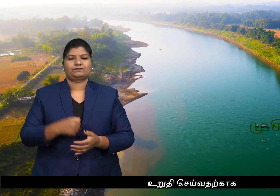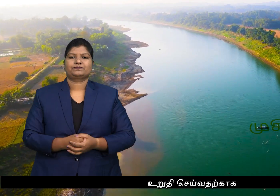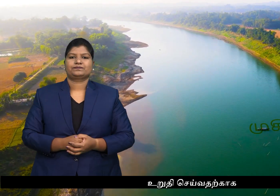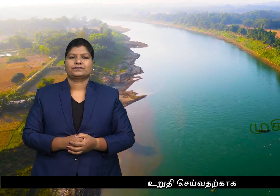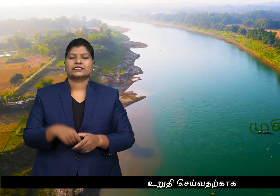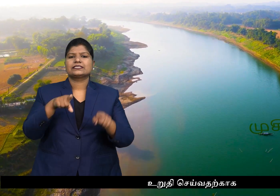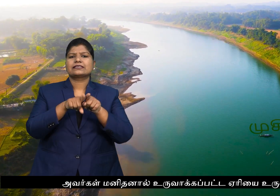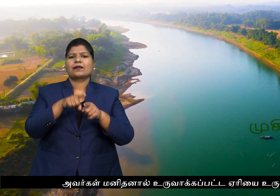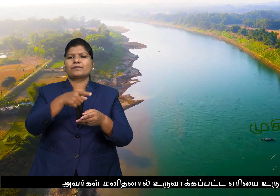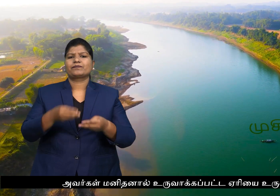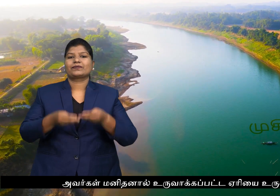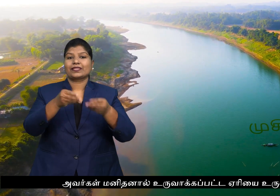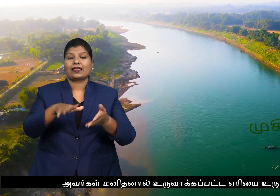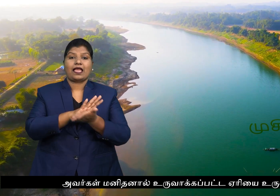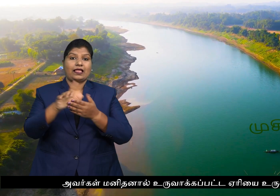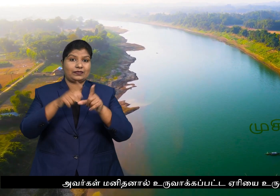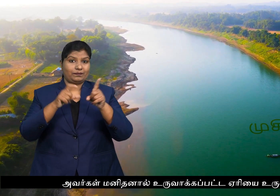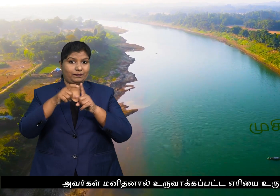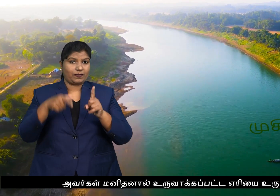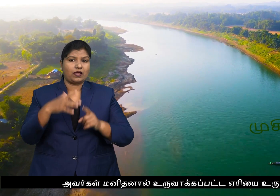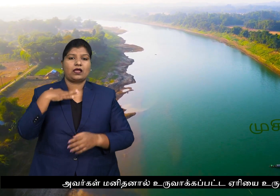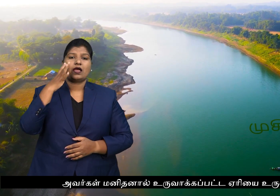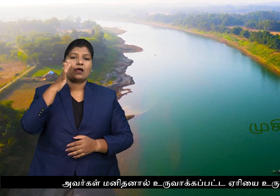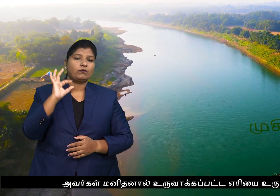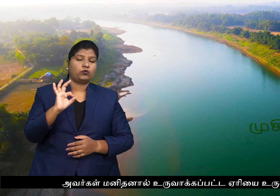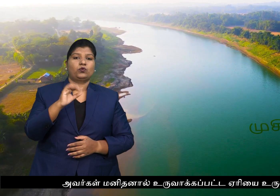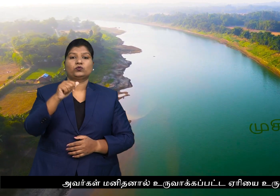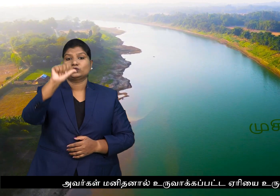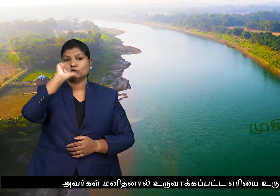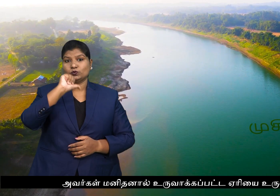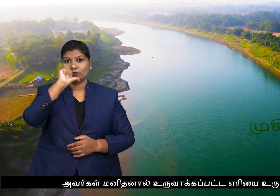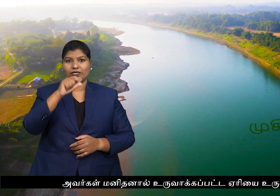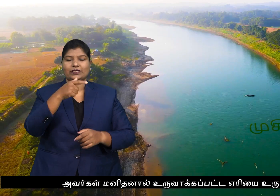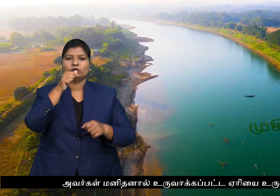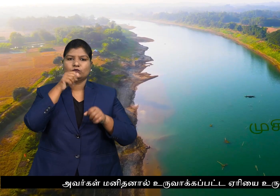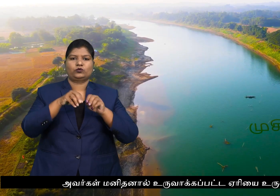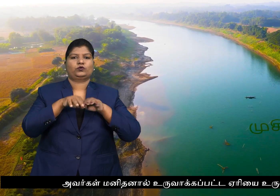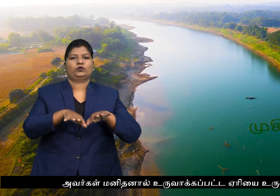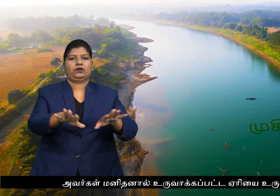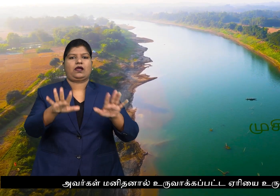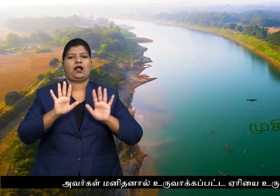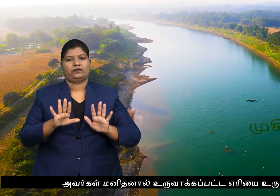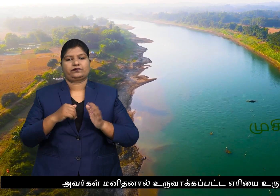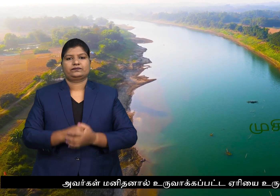உறுதி செய்வதற்காக அவர்கள் மனிதனால் உருவாக்கப்பட்ட ஏரியை உருவாக்கினர்.